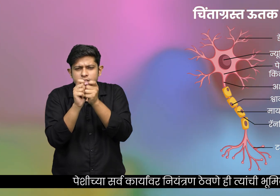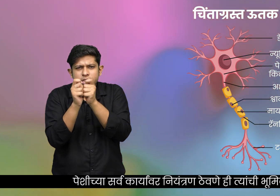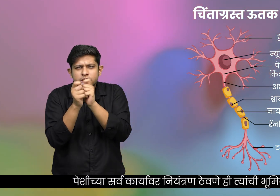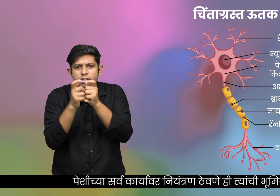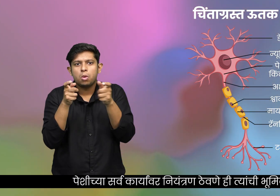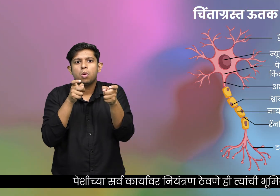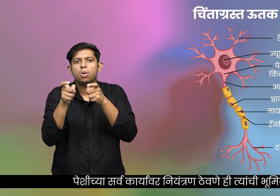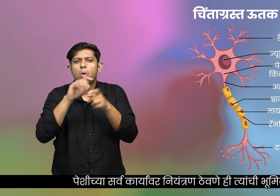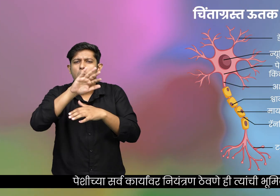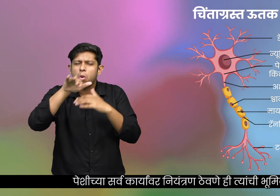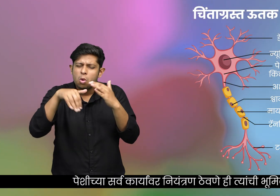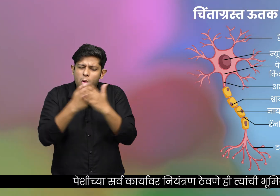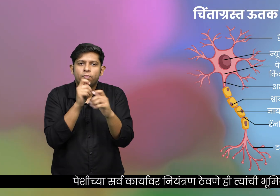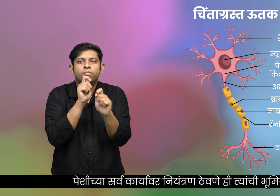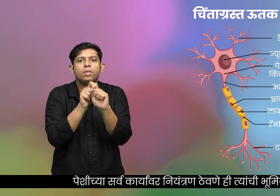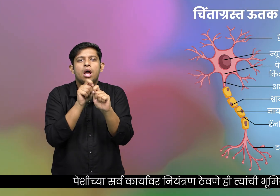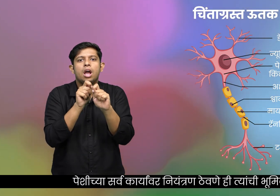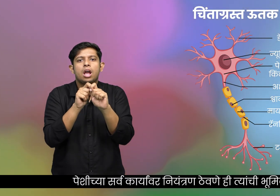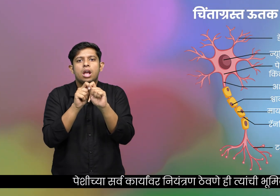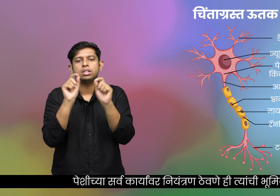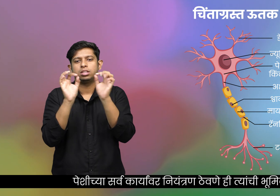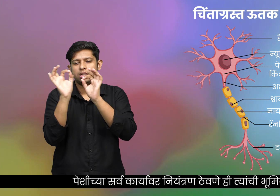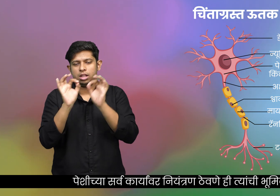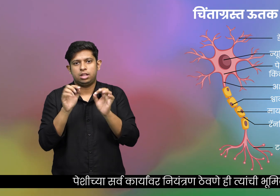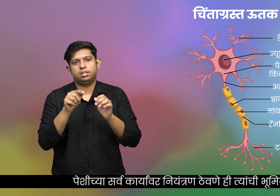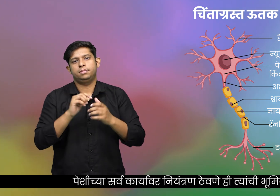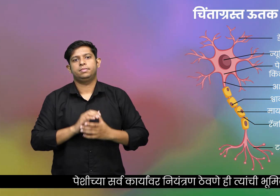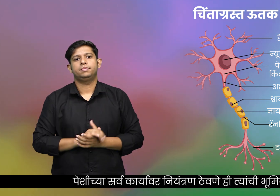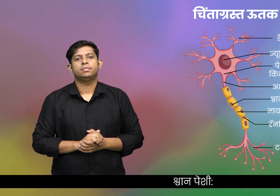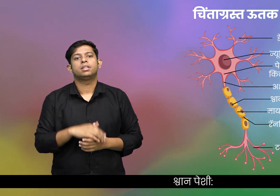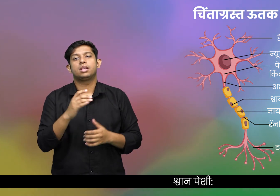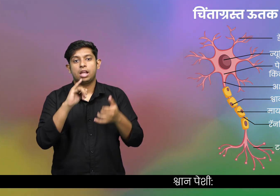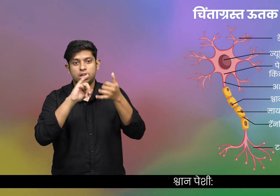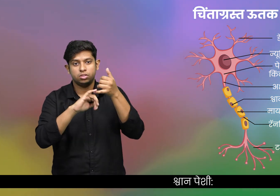पेशींच्या सर्व कार्यावर नियंत्रण ठेवणे ही त्यांची भूमिका आहे. श्वान पेशी